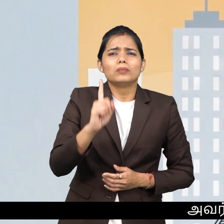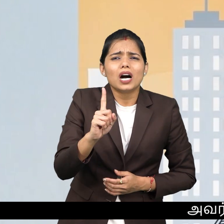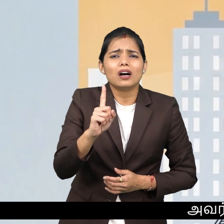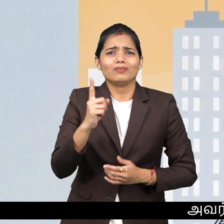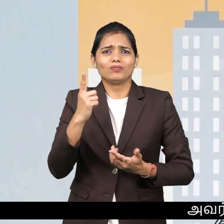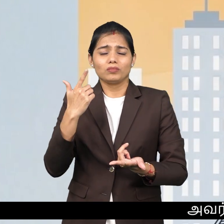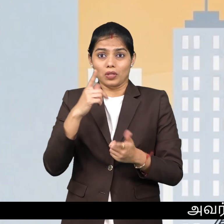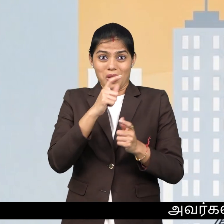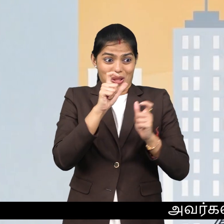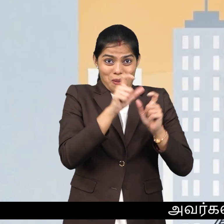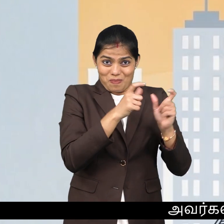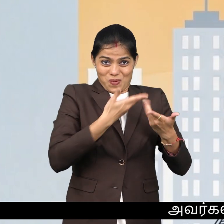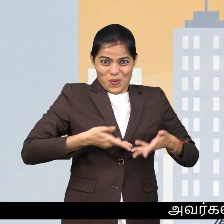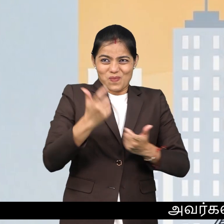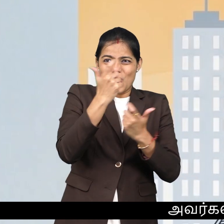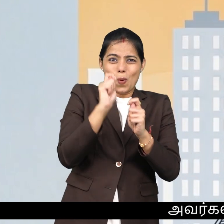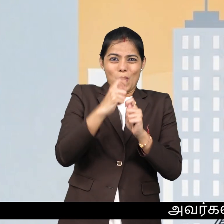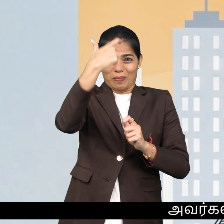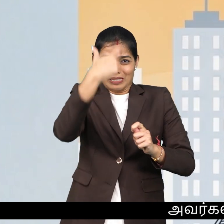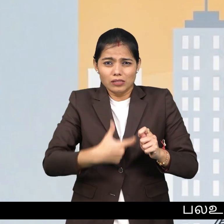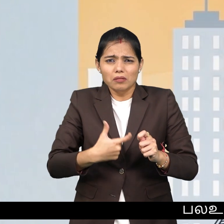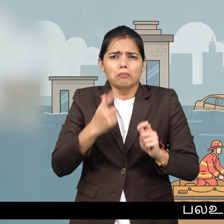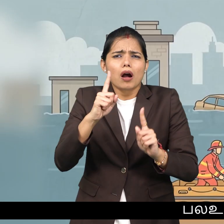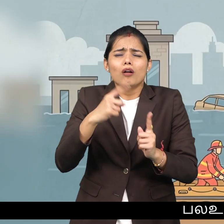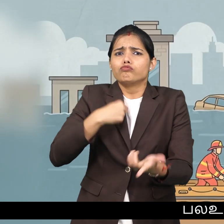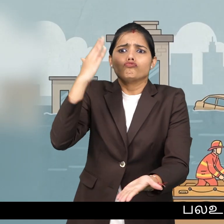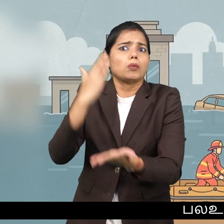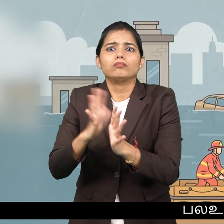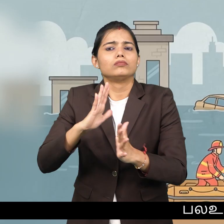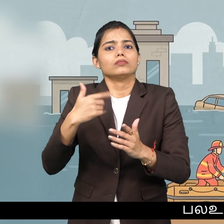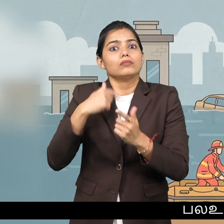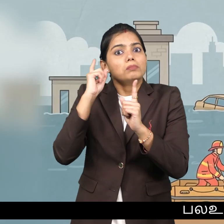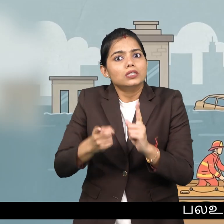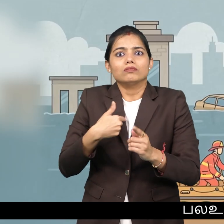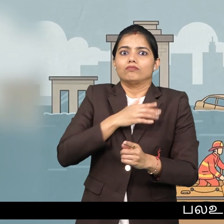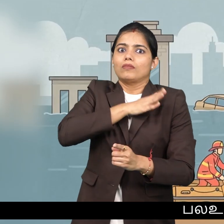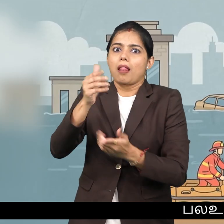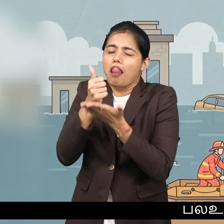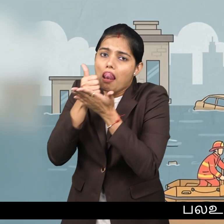அவர்கள் உதவுகிறார்கள். அவர்களின் விரைவான செயல் பல உயிர்களை காப்பாற்றி